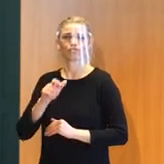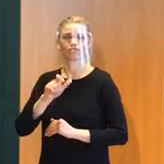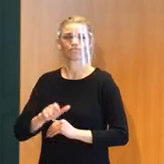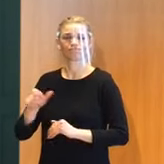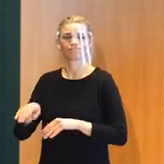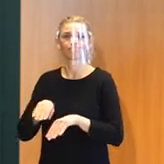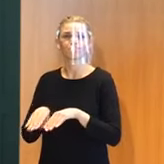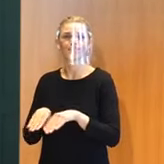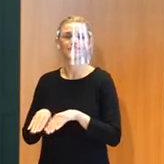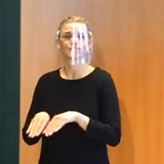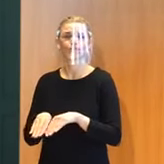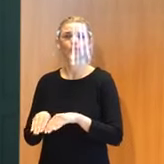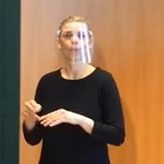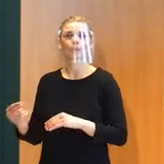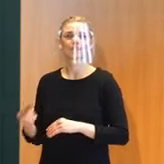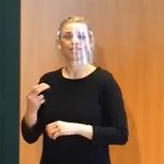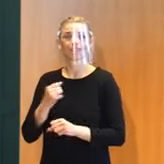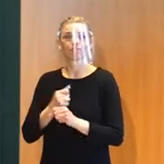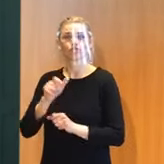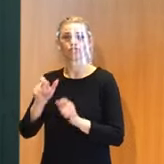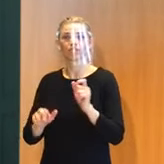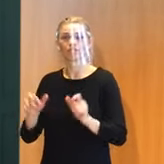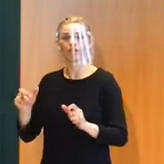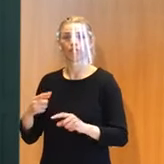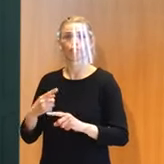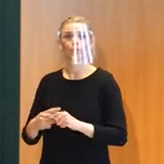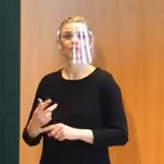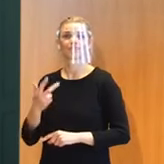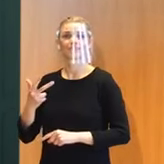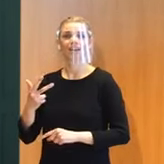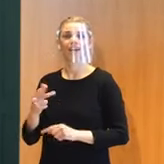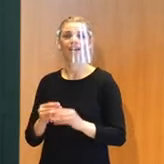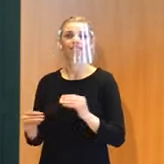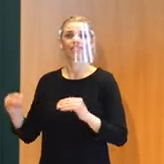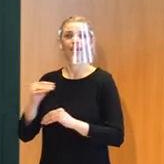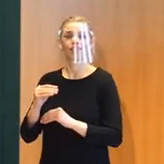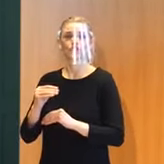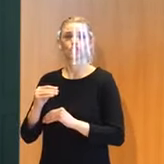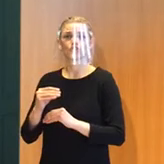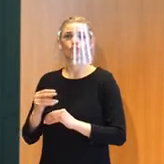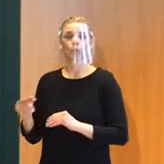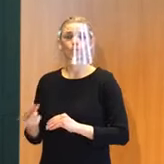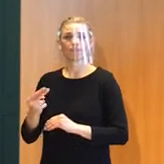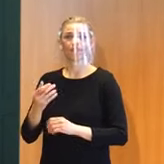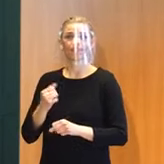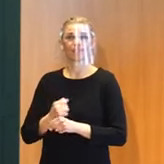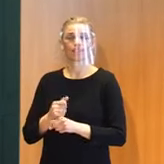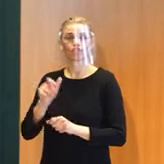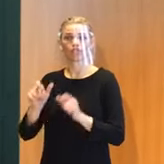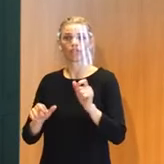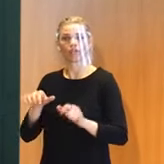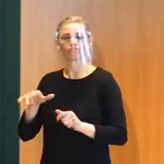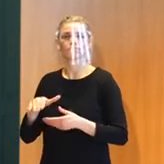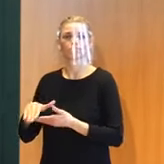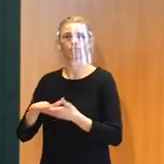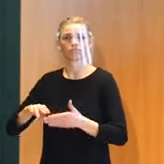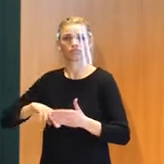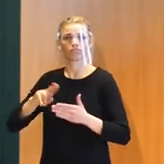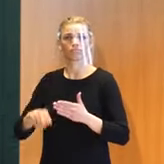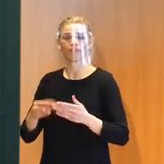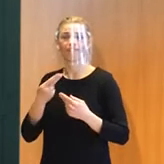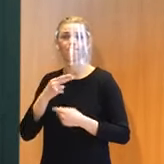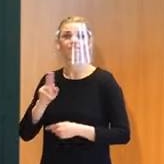Chcel by som pripomenúť, že na začiatku tejto vlády traja najvyšší ústavní činiteľia podpísali spoločné vyhlásenie, ktorým sa